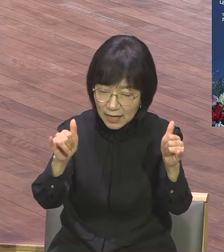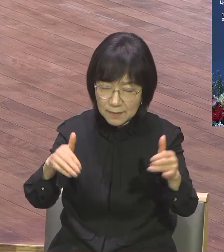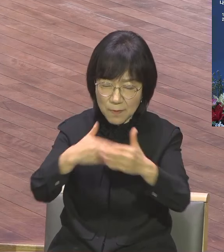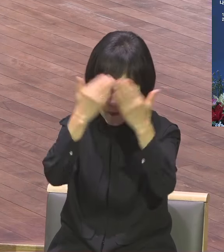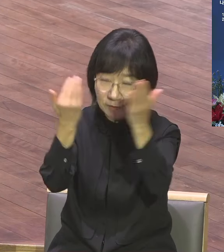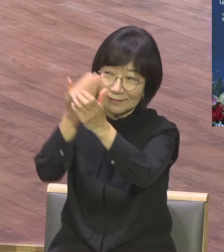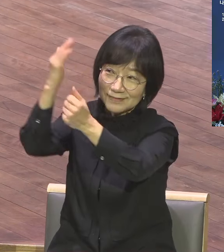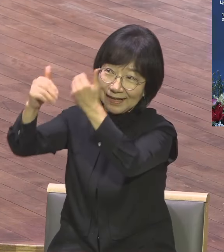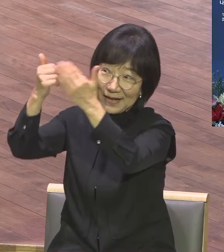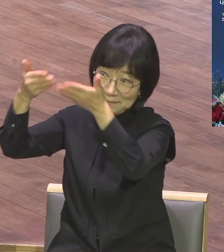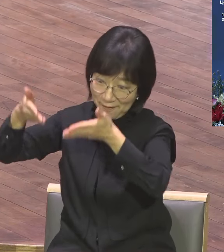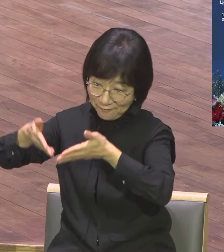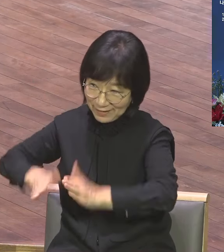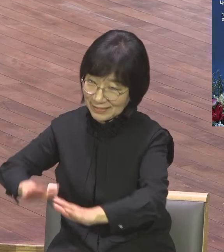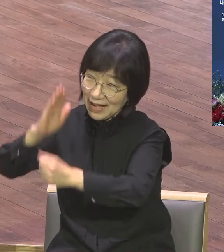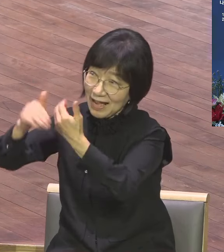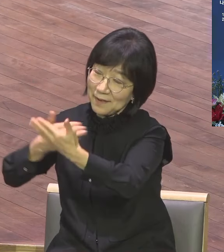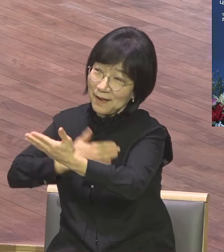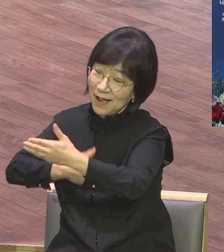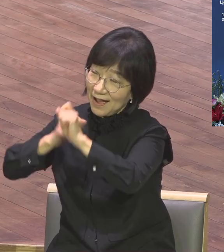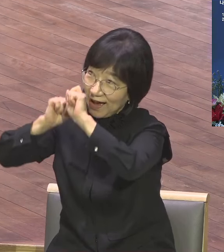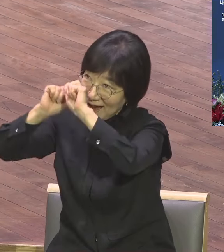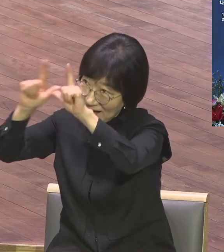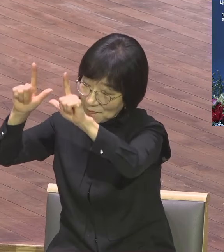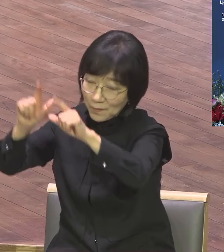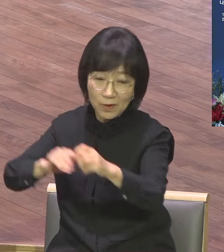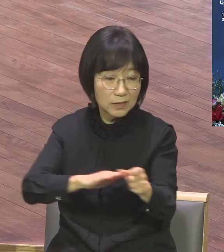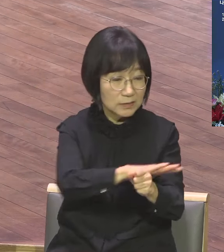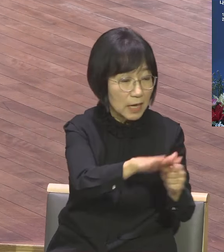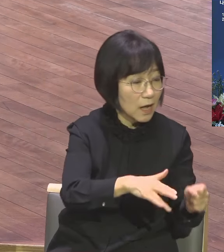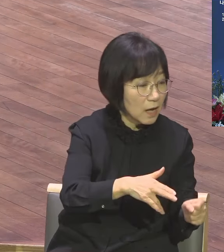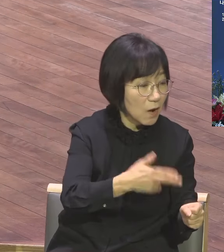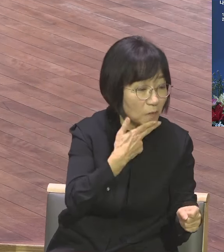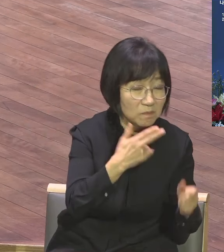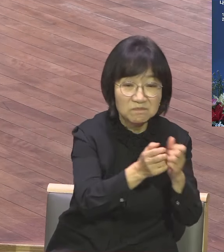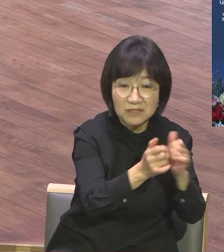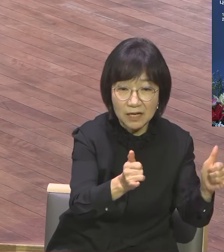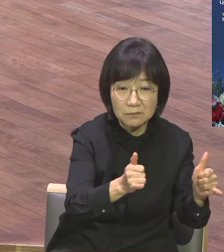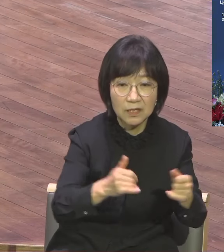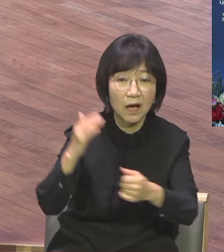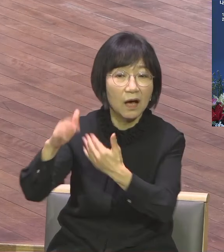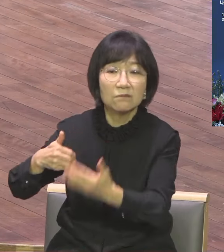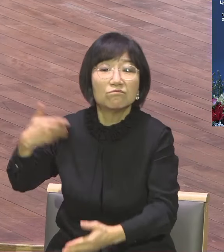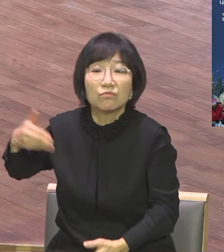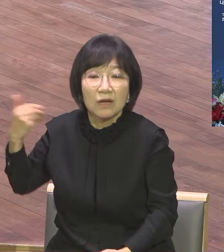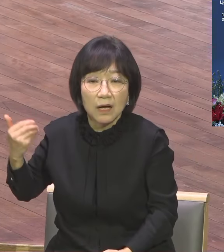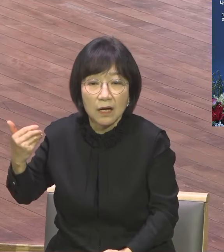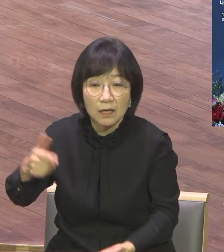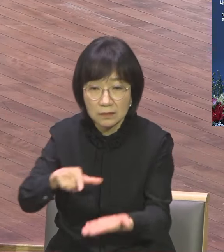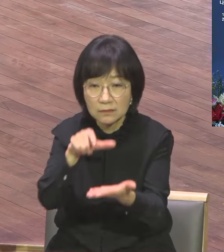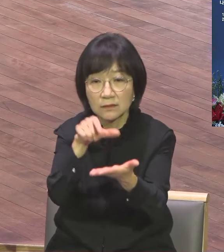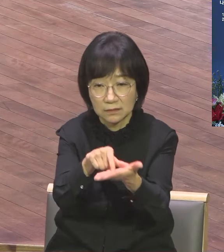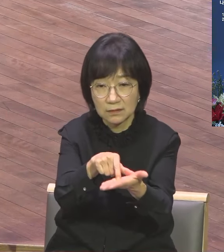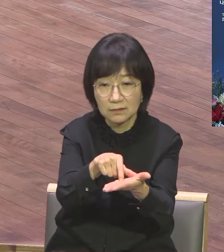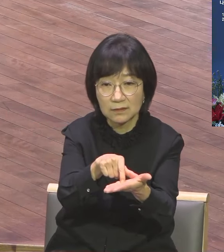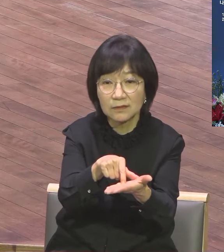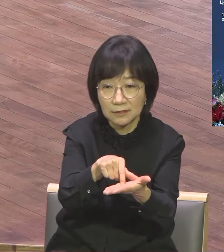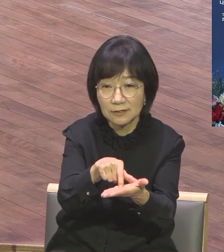나서 하나님을 알고 사랑하지 않는 자는 하나님을 알지 못한다고 말하고